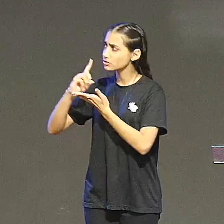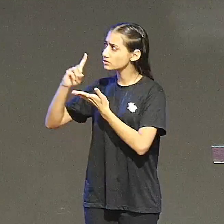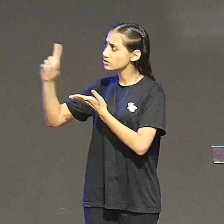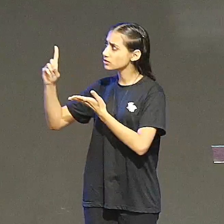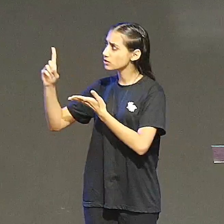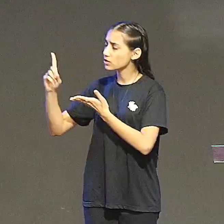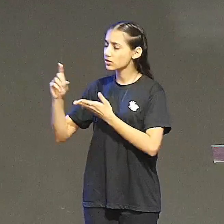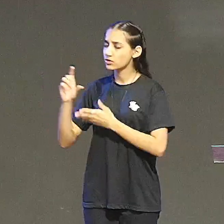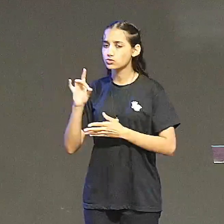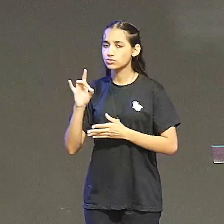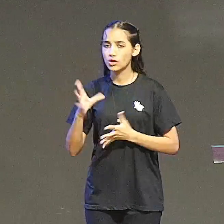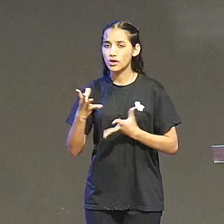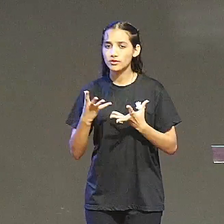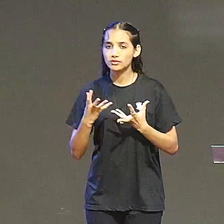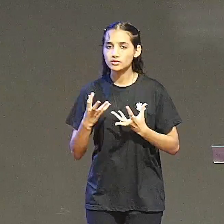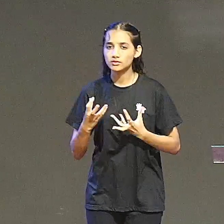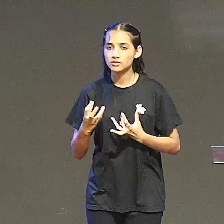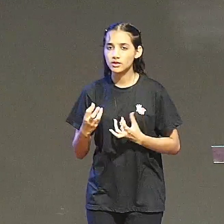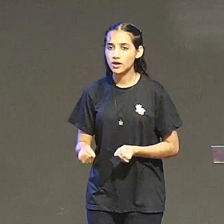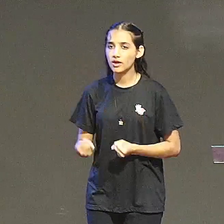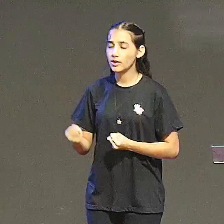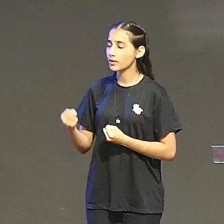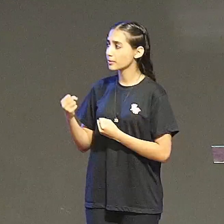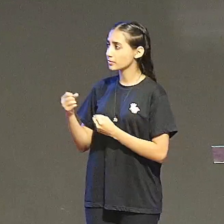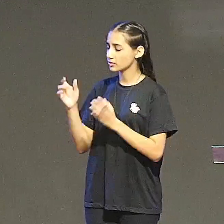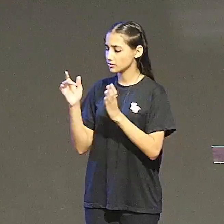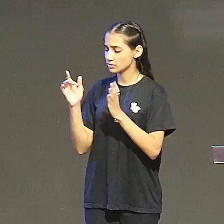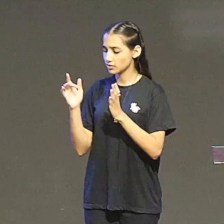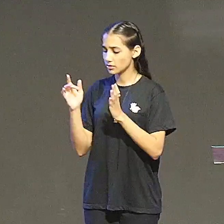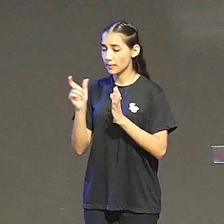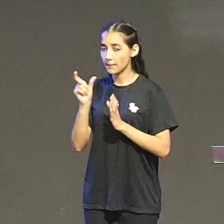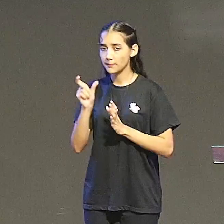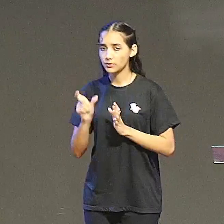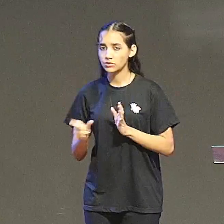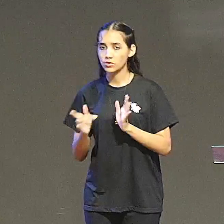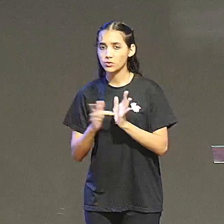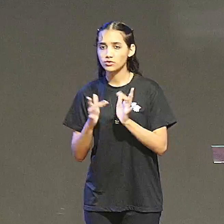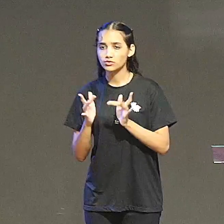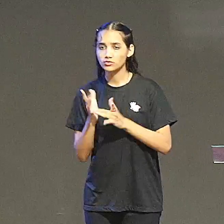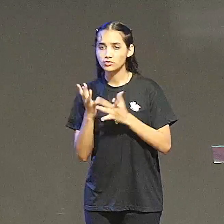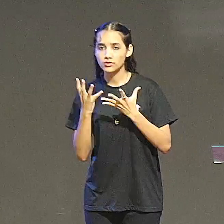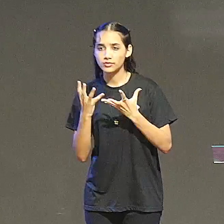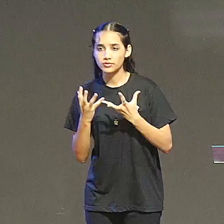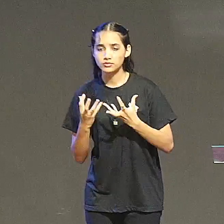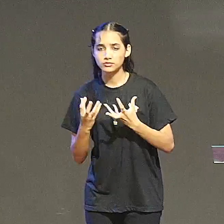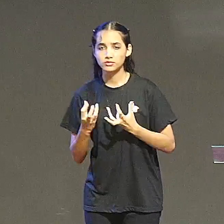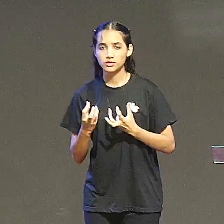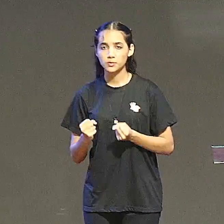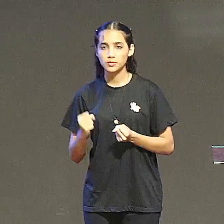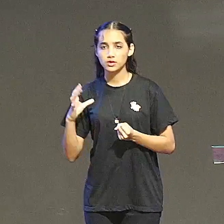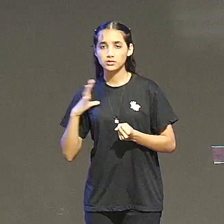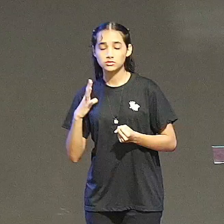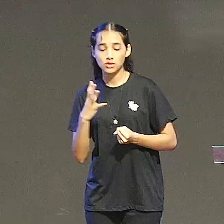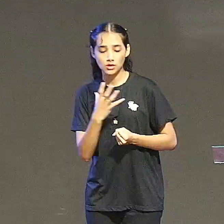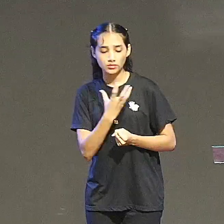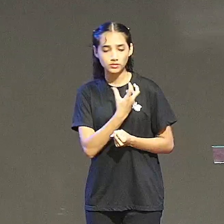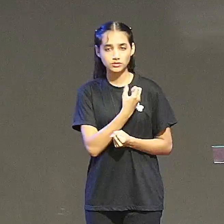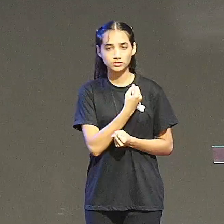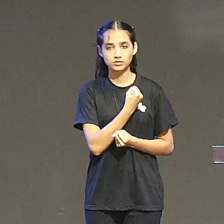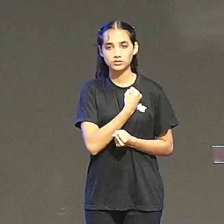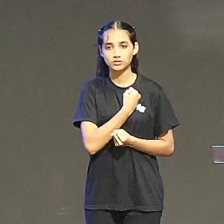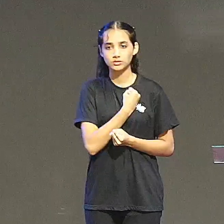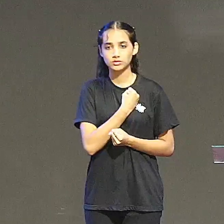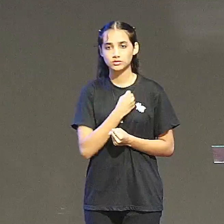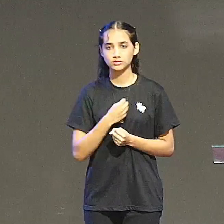para aqueles que receberam a Cristo como Senhor o versículo diz a todos quanto receberam deu-lhes